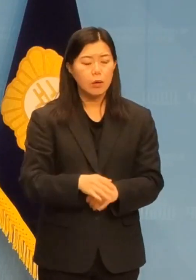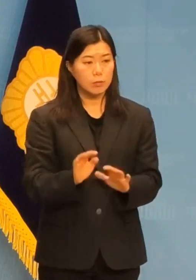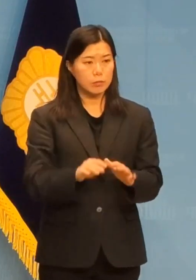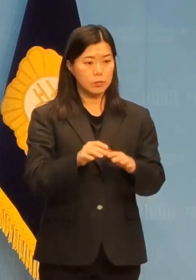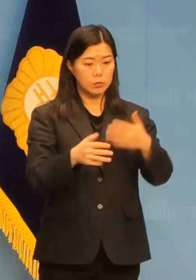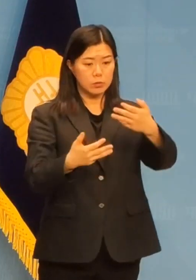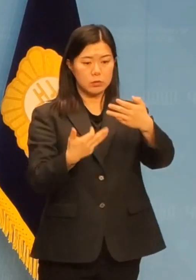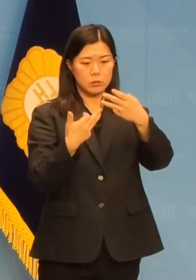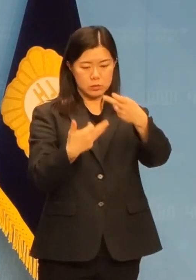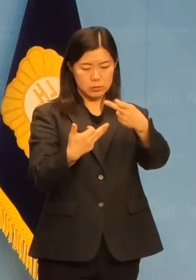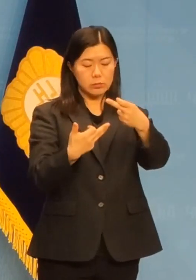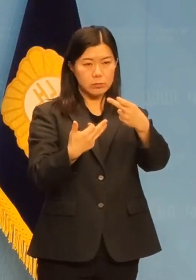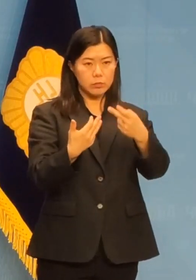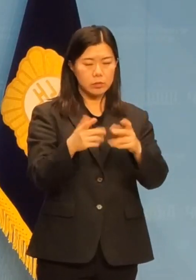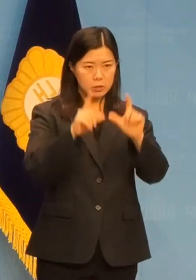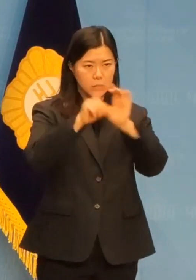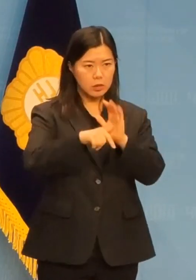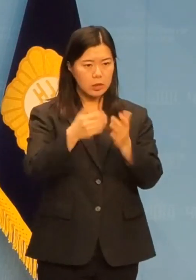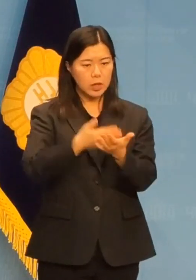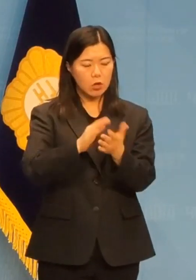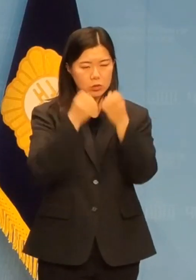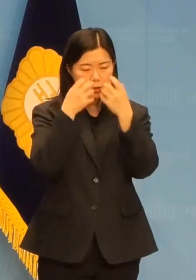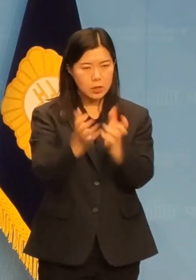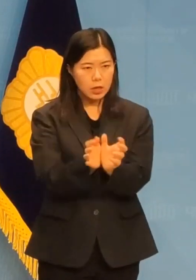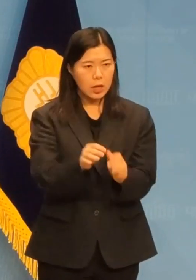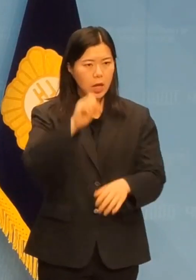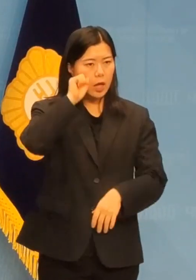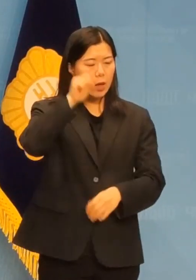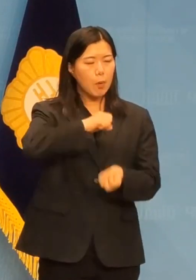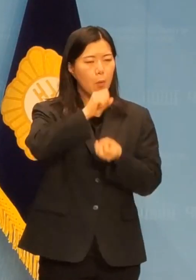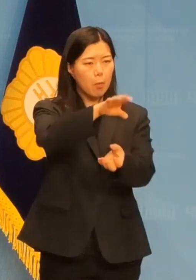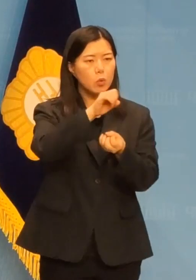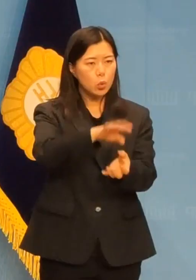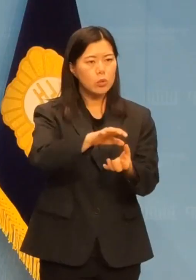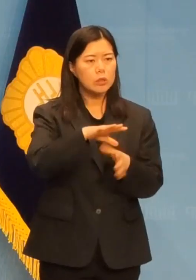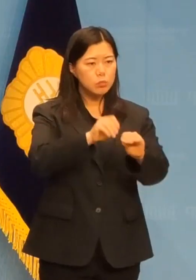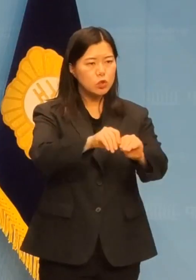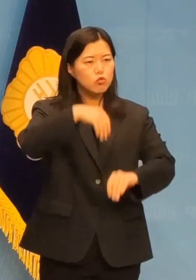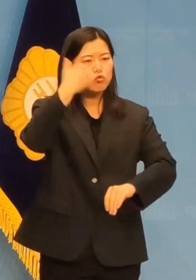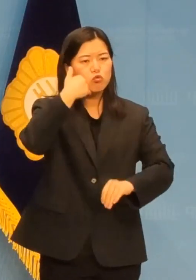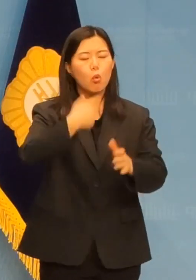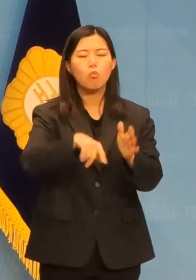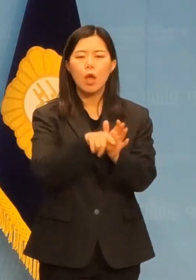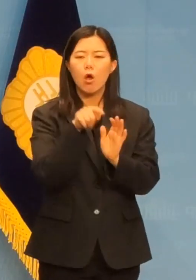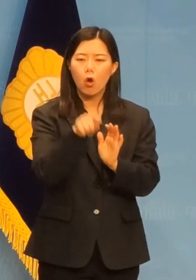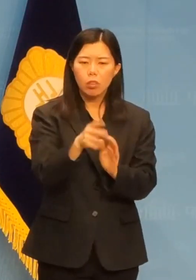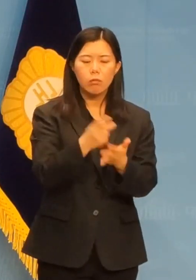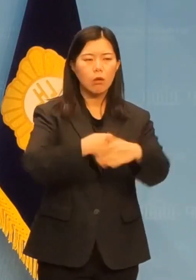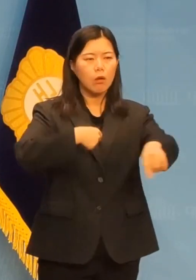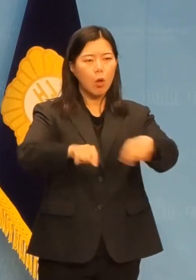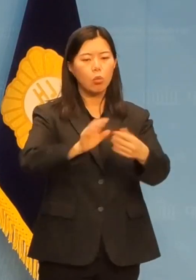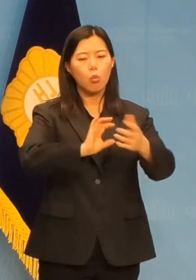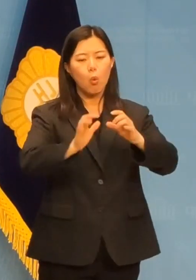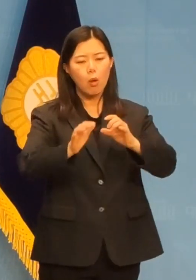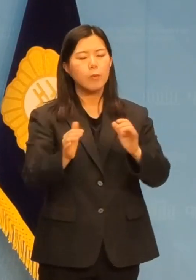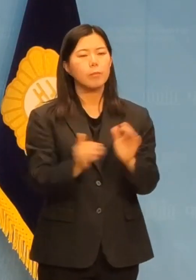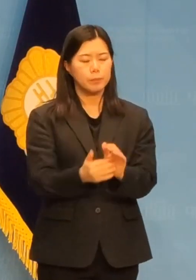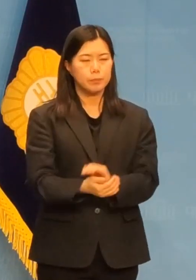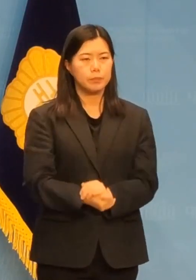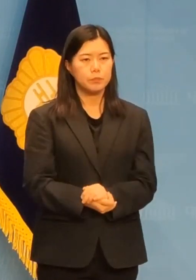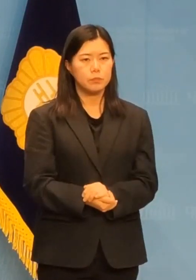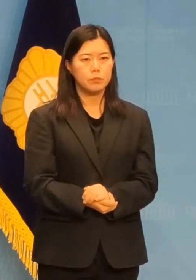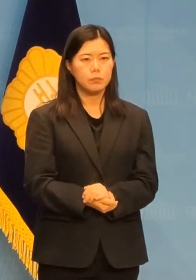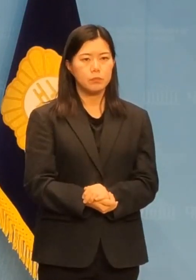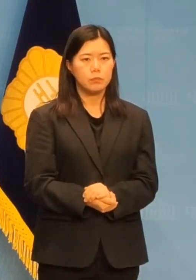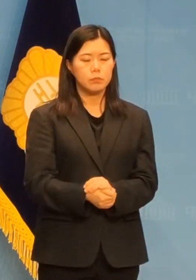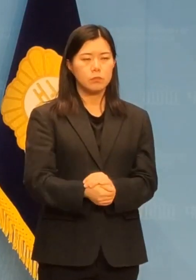18일에는 개혁신당에서 새벽 배송 금지 누구를 위한 것인가라는 정책 토론회를 강행했습니다.